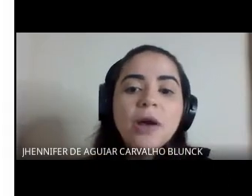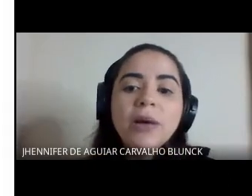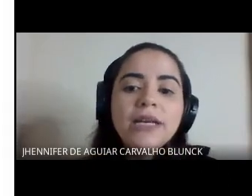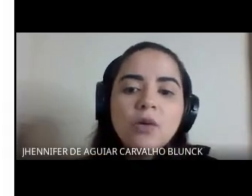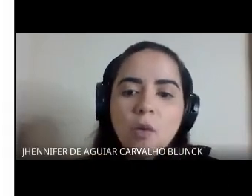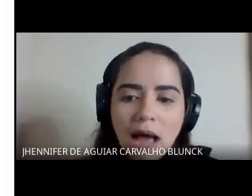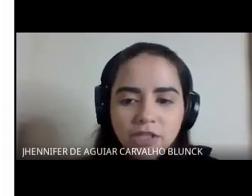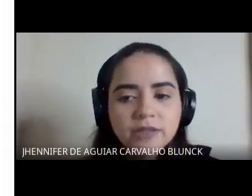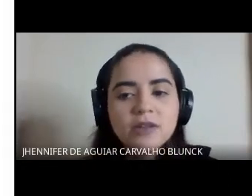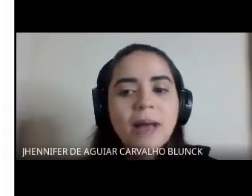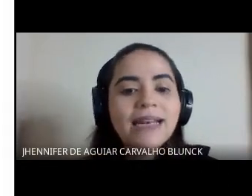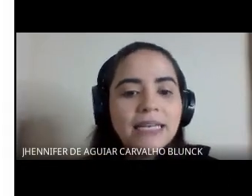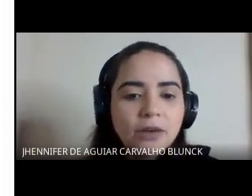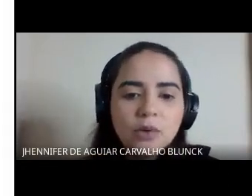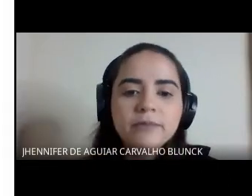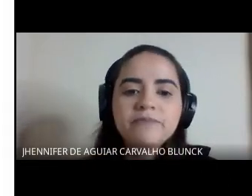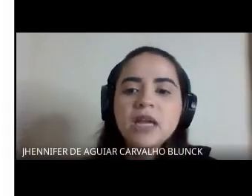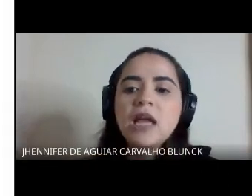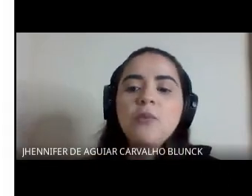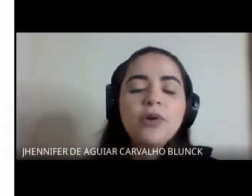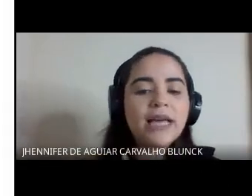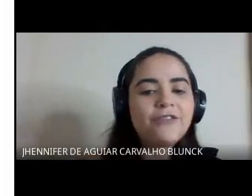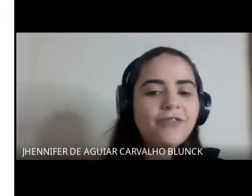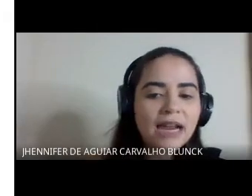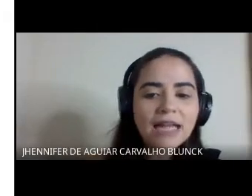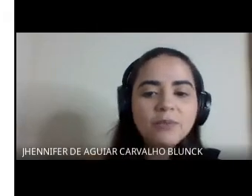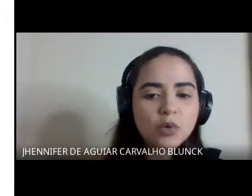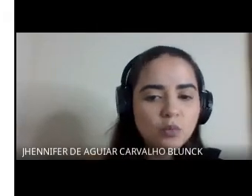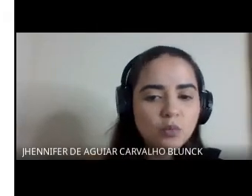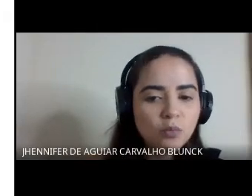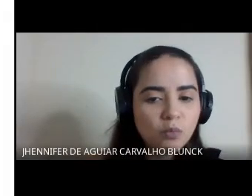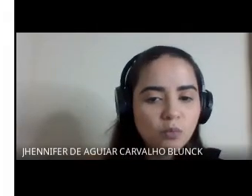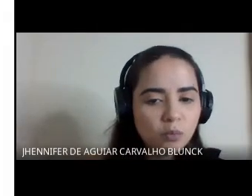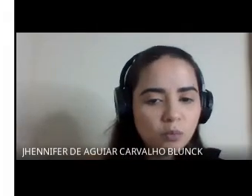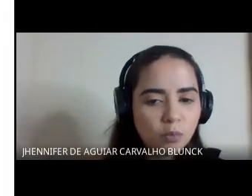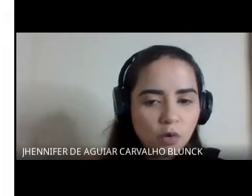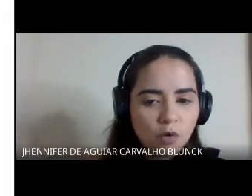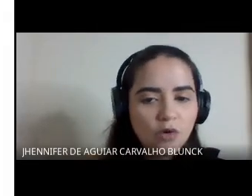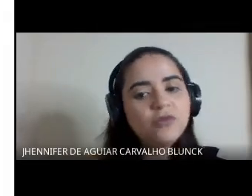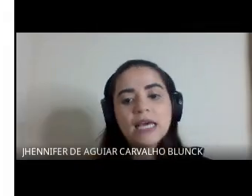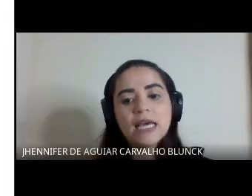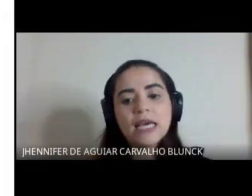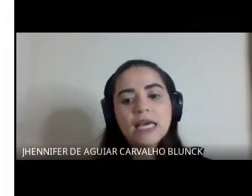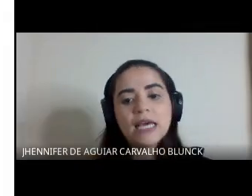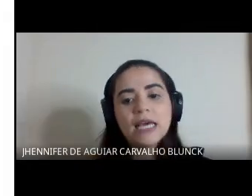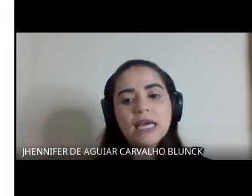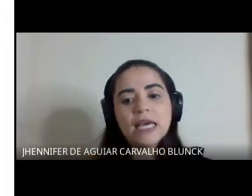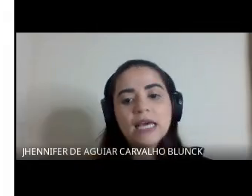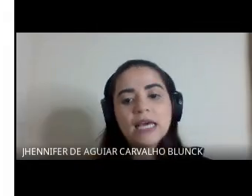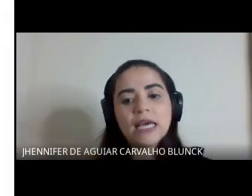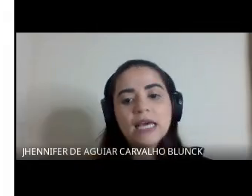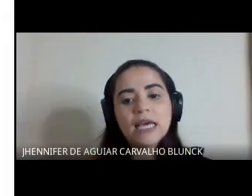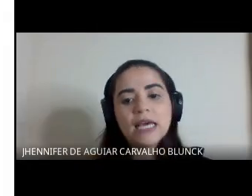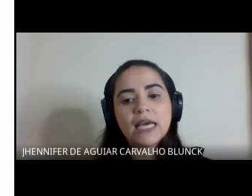ela não é uma linguagem, sim uma língua, porque ela é falada por um povo e ela